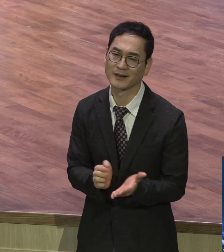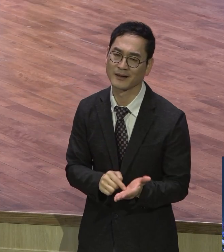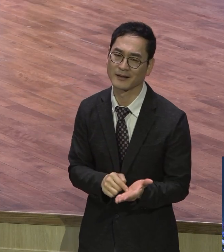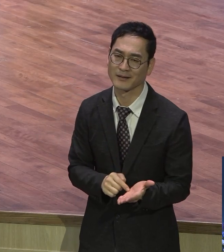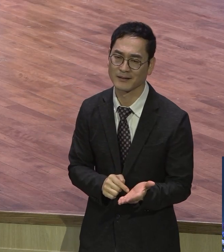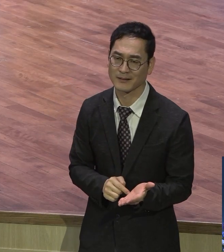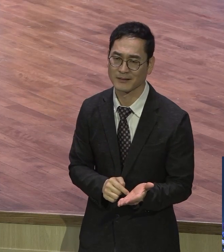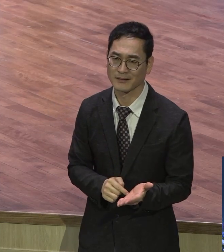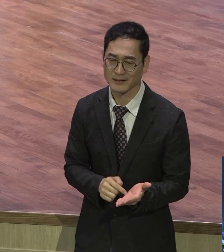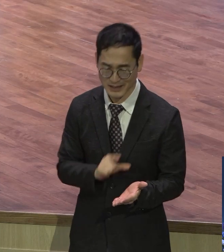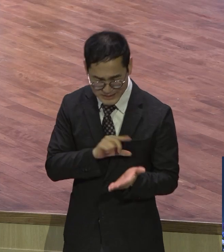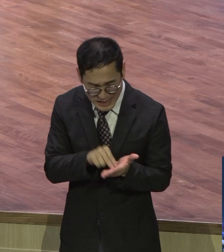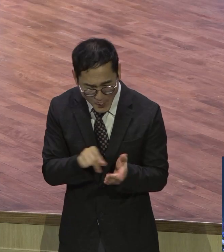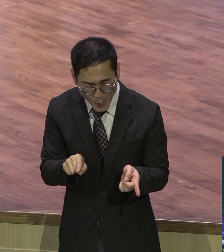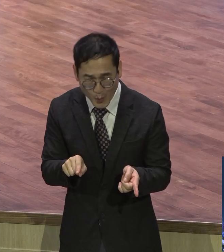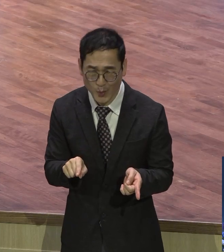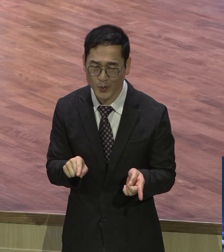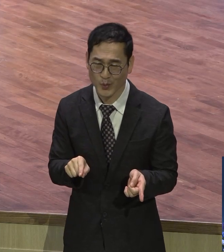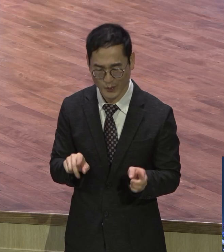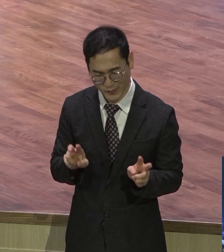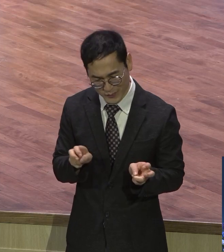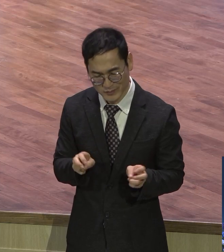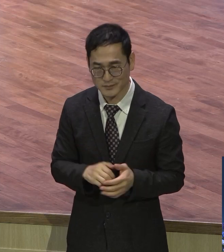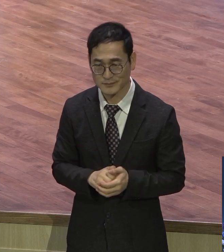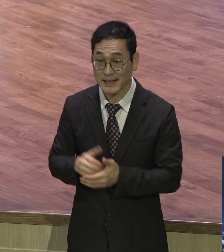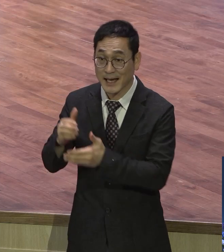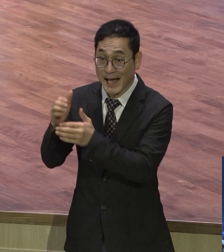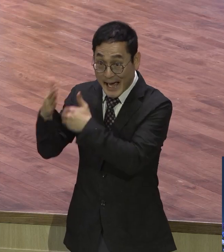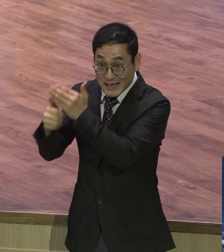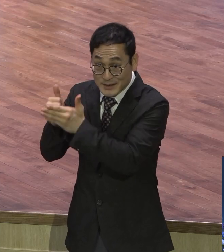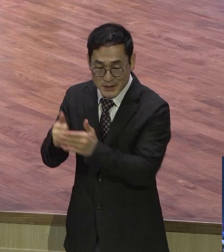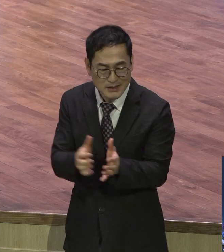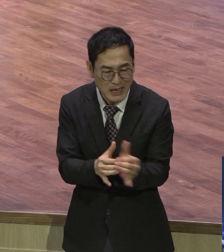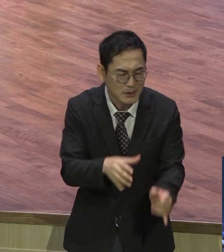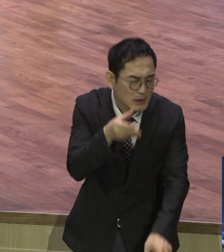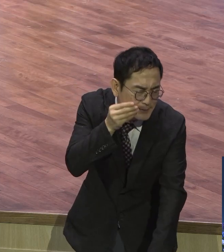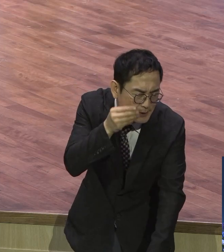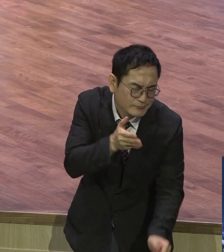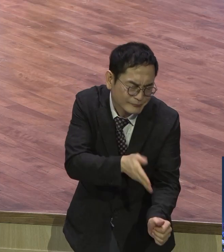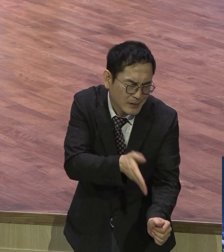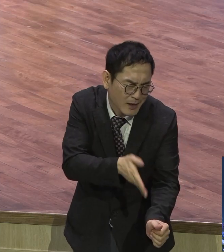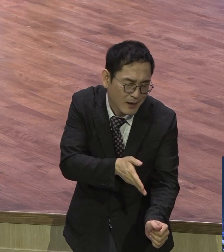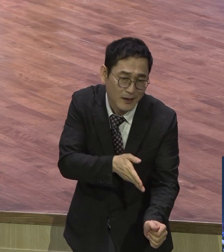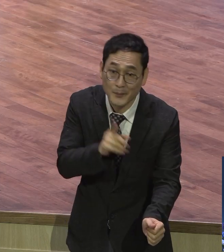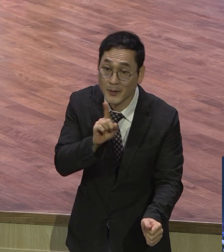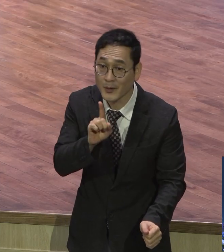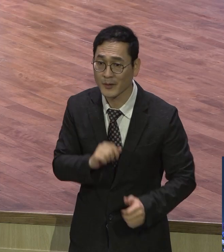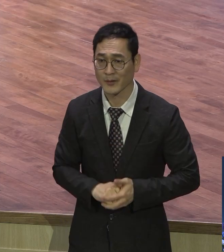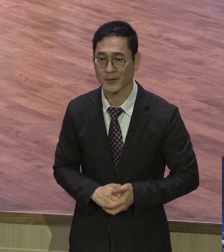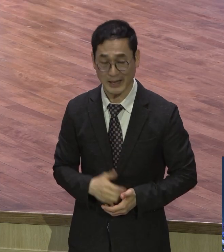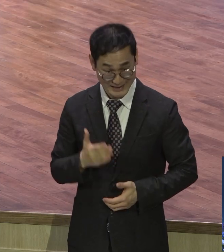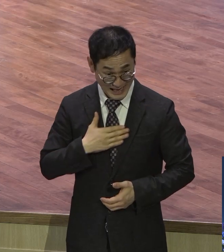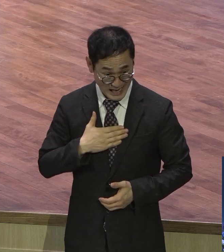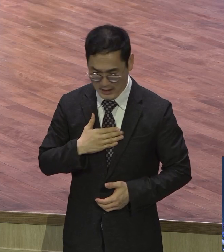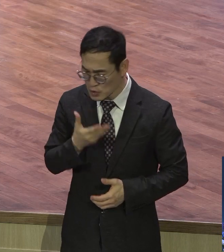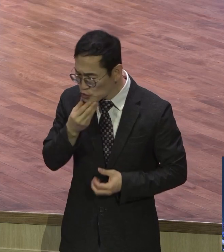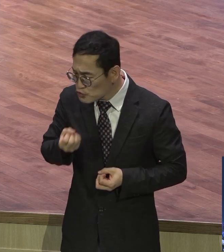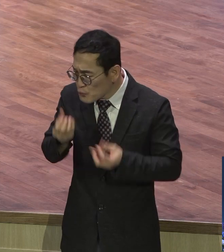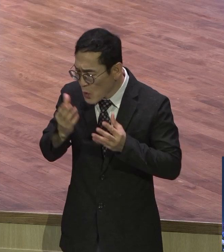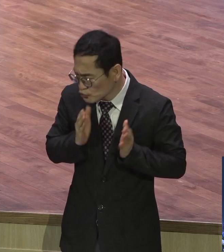끝끌로 되어 있어요 그 내용을 보면 하나님이 인간에게 사정을 해요 뭐라고 사정하냐 나는 이렇게